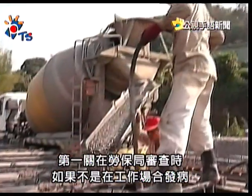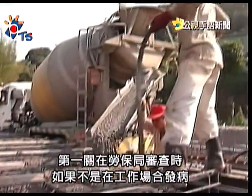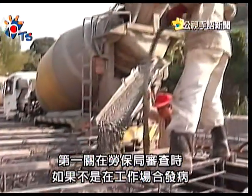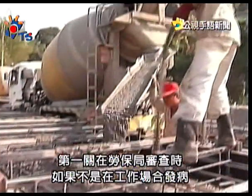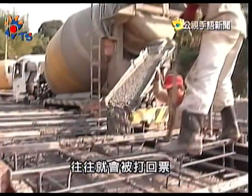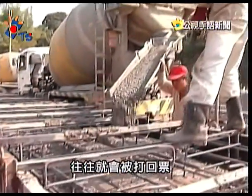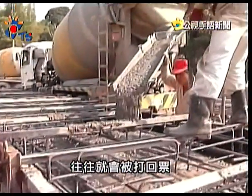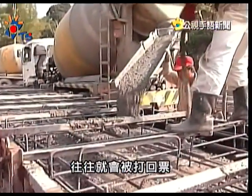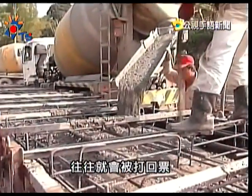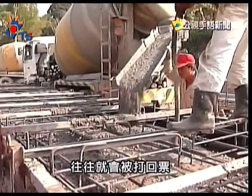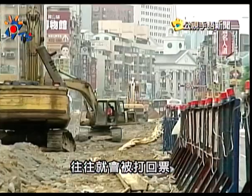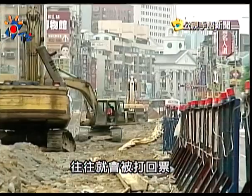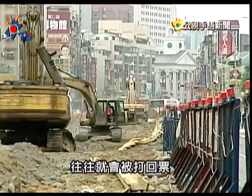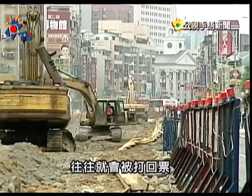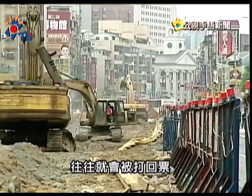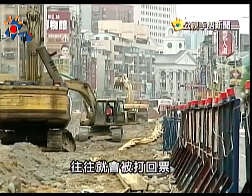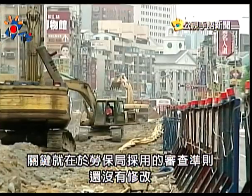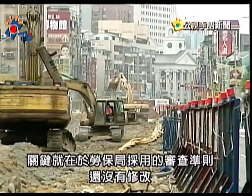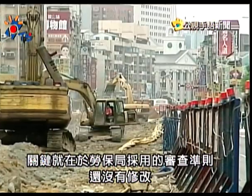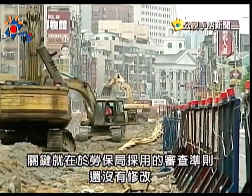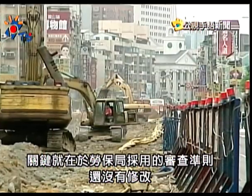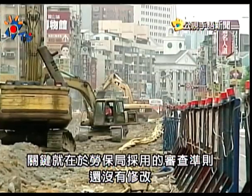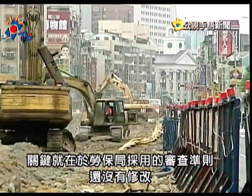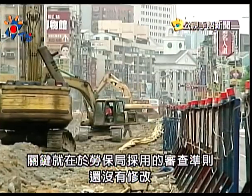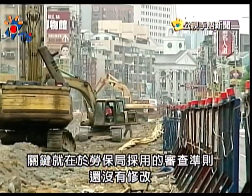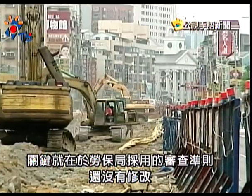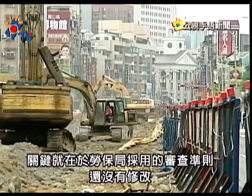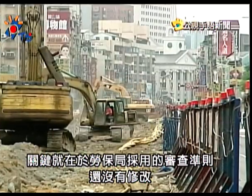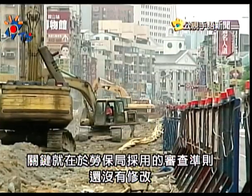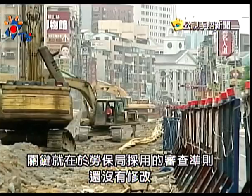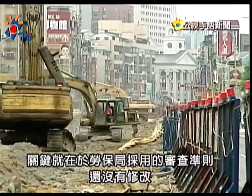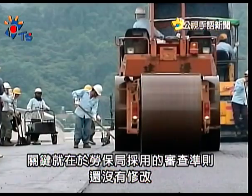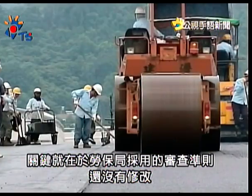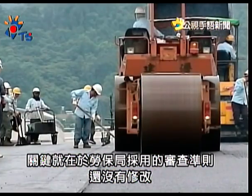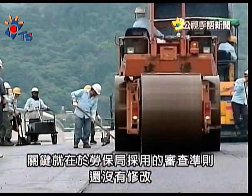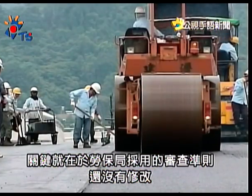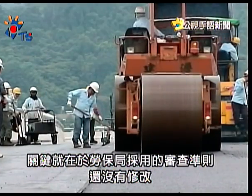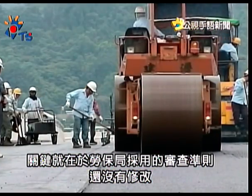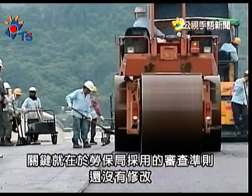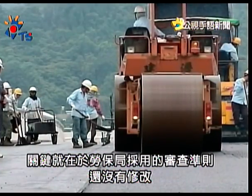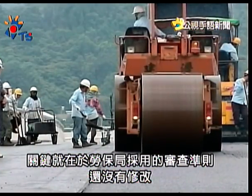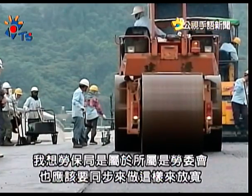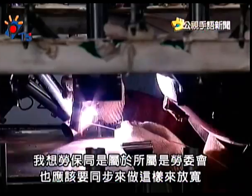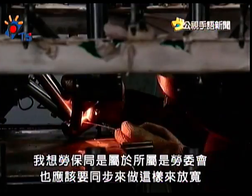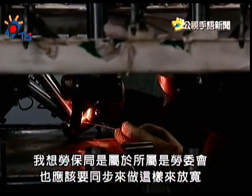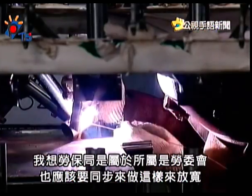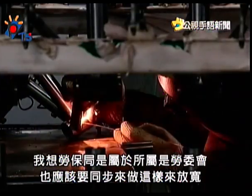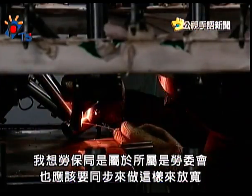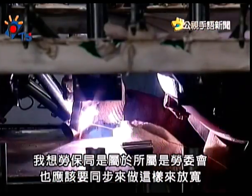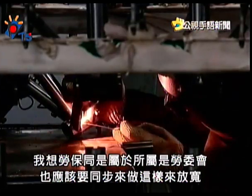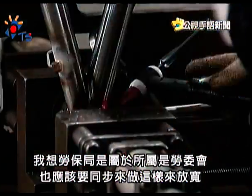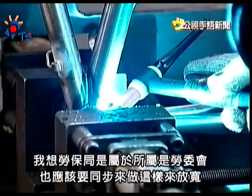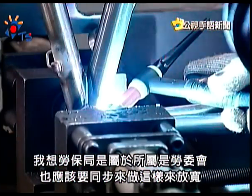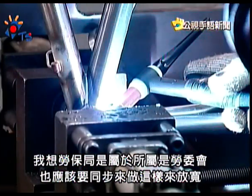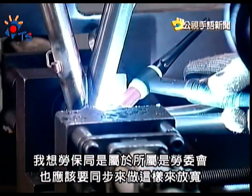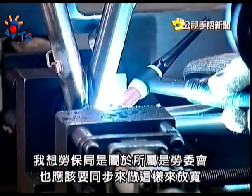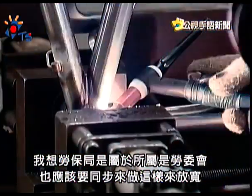病，往往就会被打回票，关键就在于劳保局采用的审查准则还没有修改。 我想，劳保局